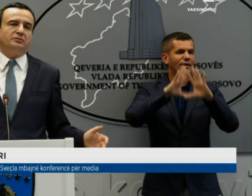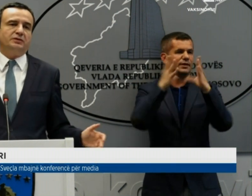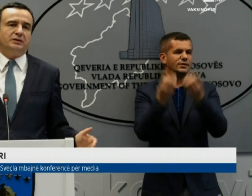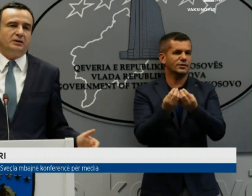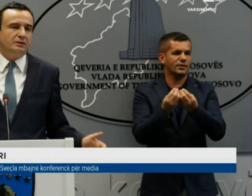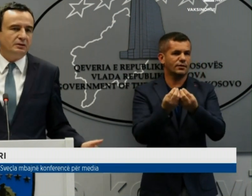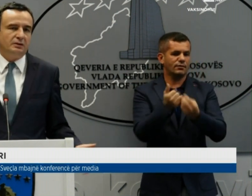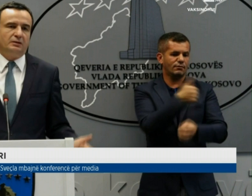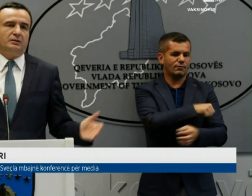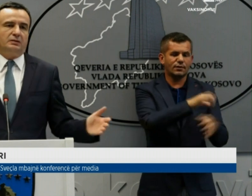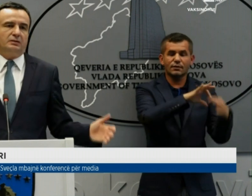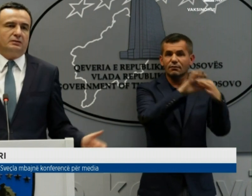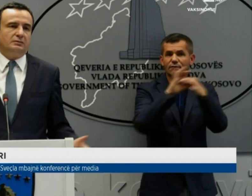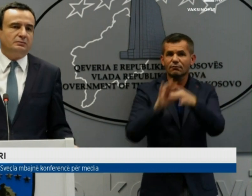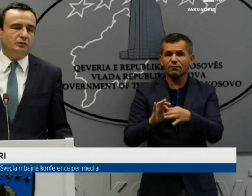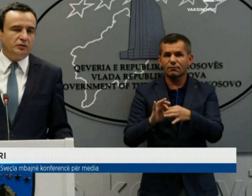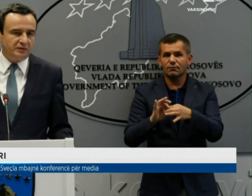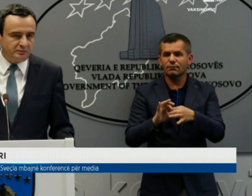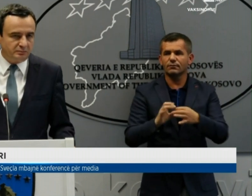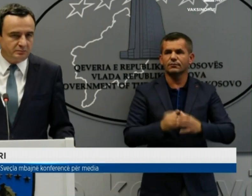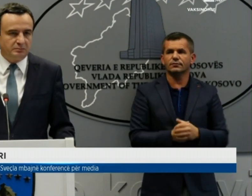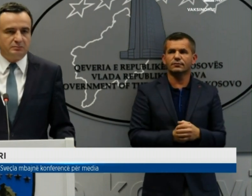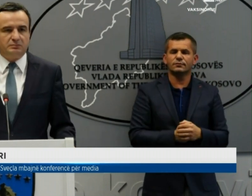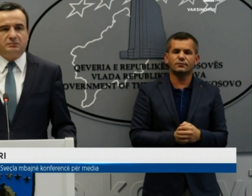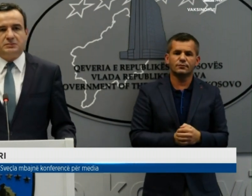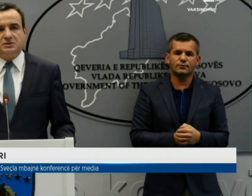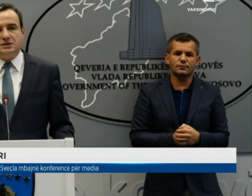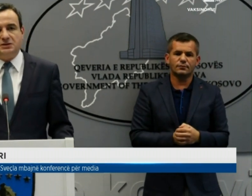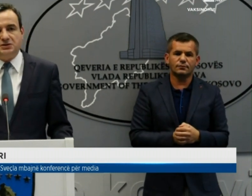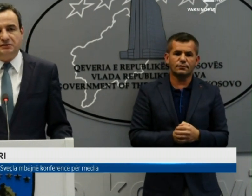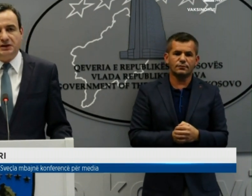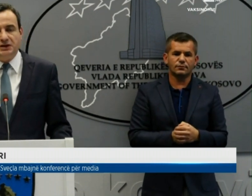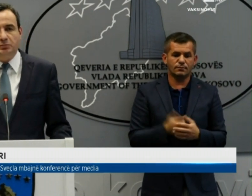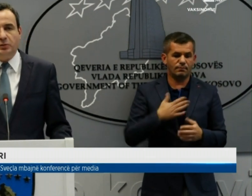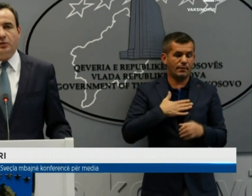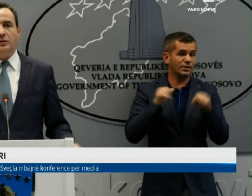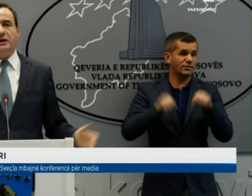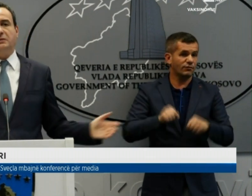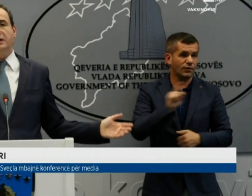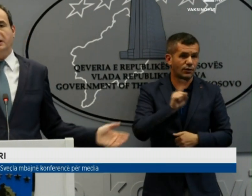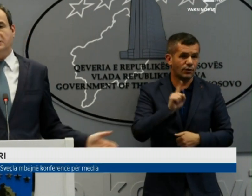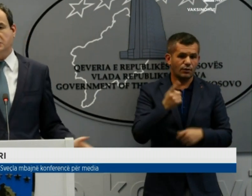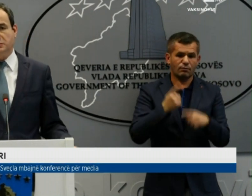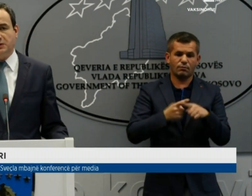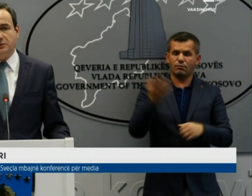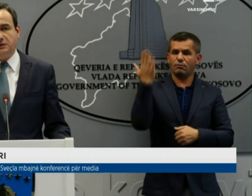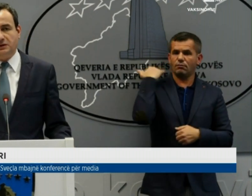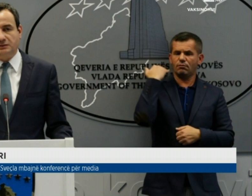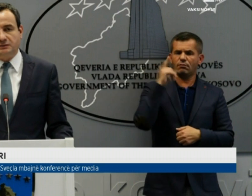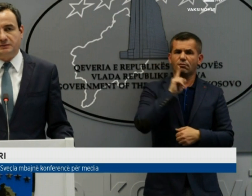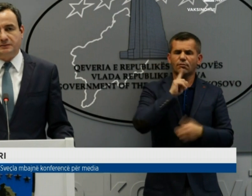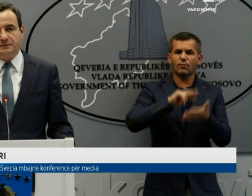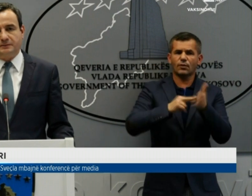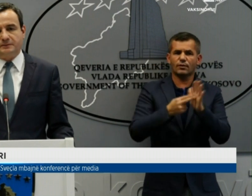gjithë këto vite, jo vetëm si qeveri, po edhe më herët si subjekt